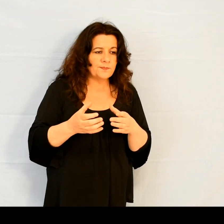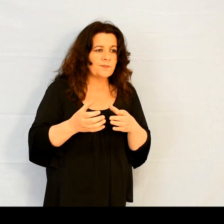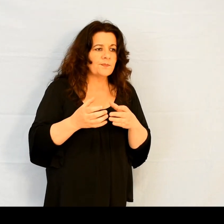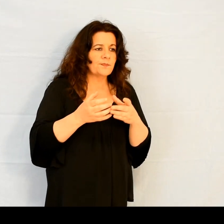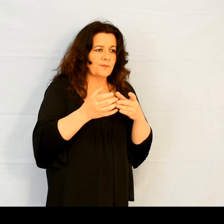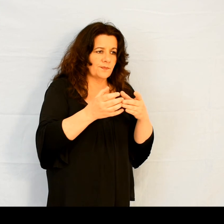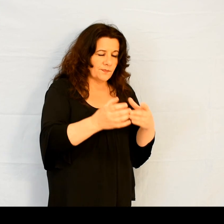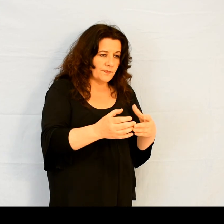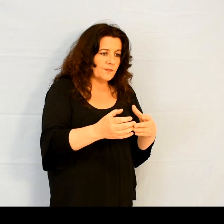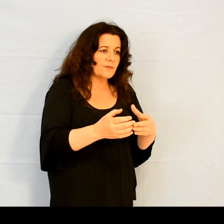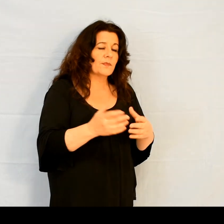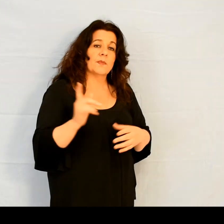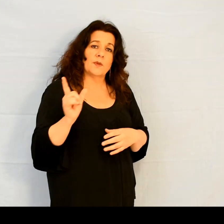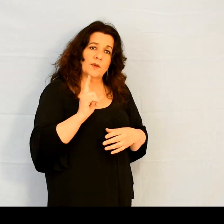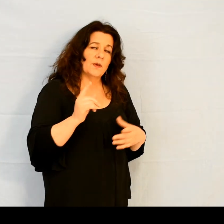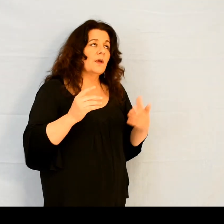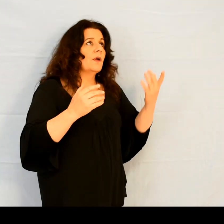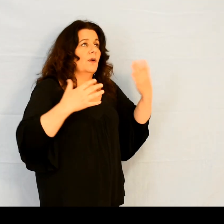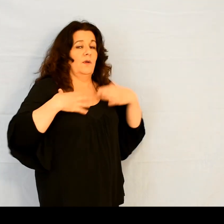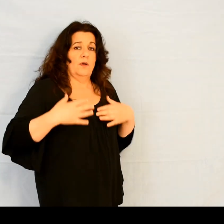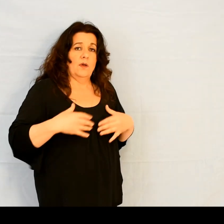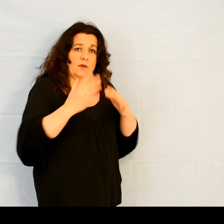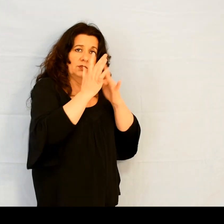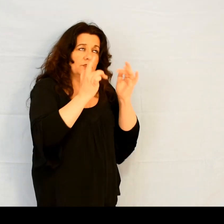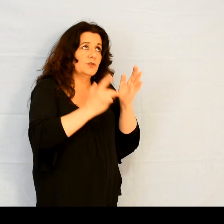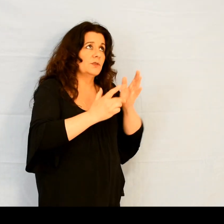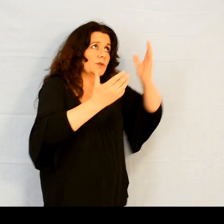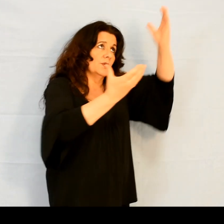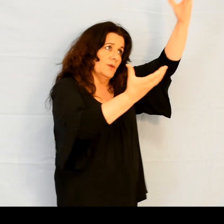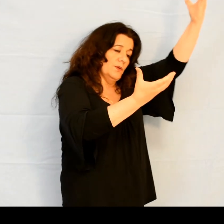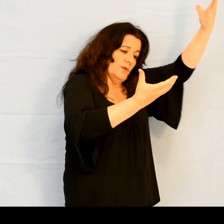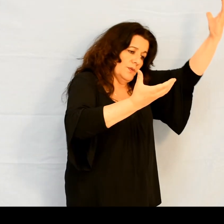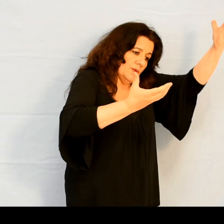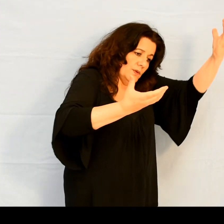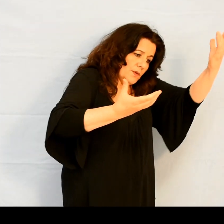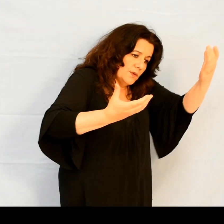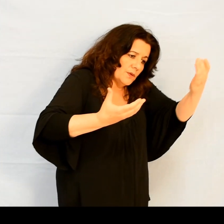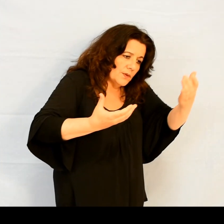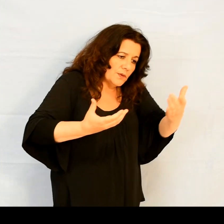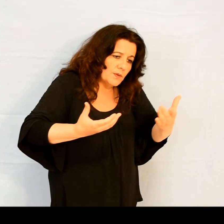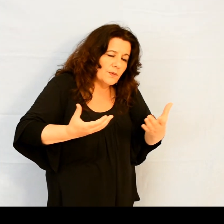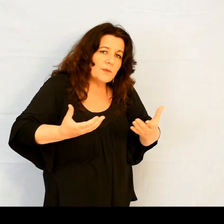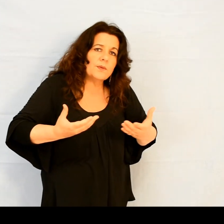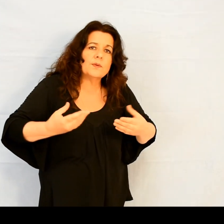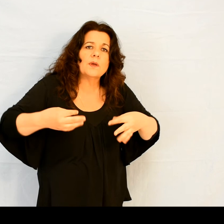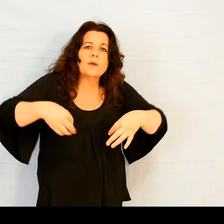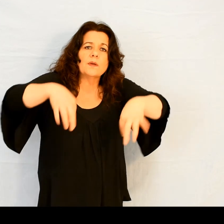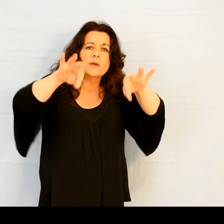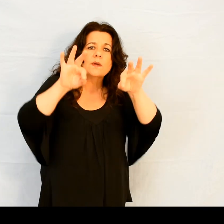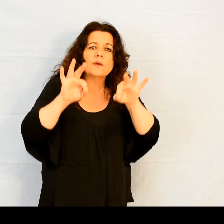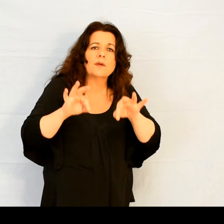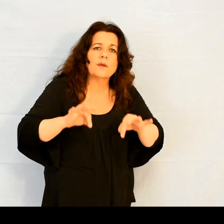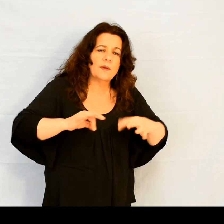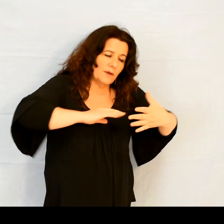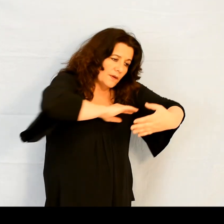Ils prirent donc le corps de Jésus, qu'ils lièrent de linge, en employant les